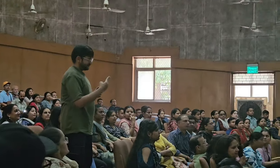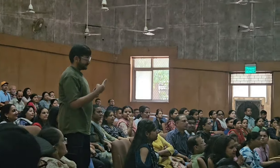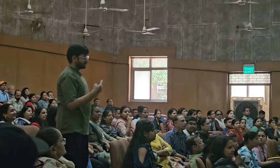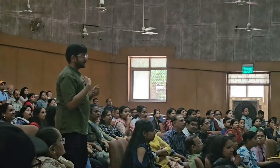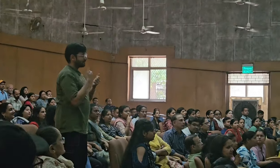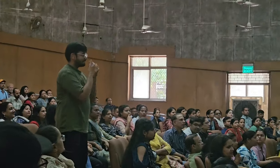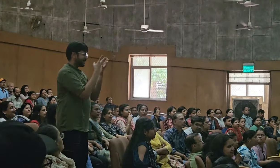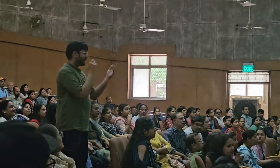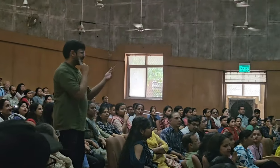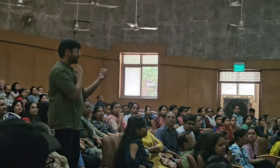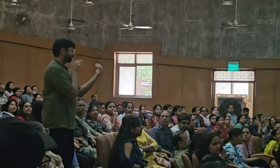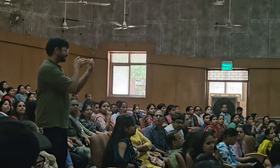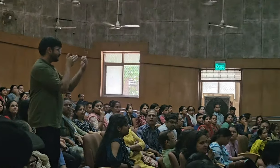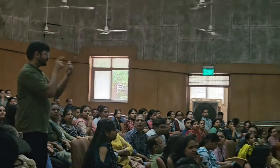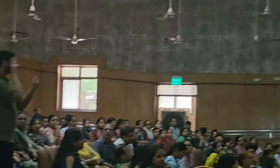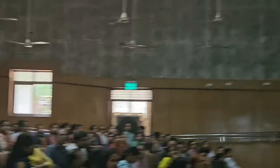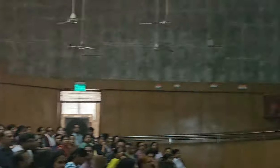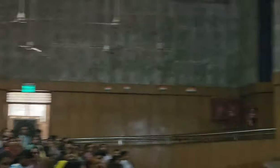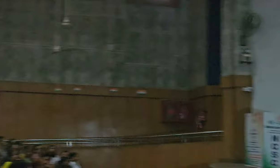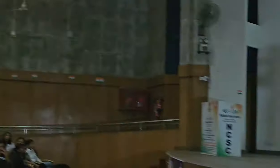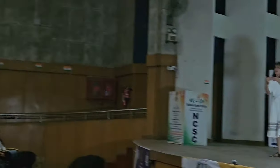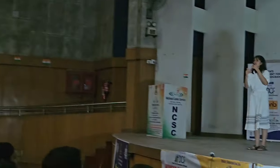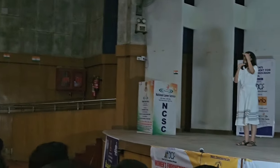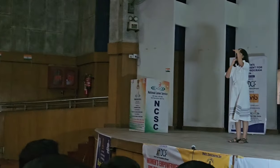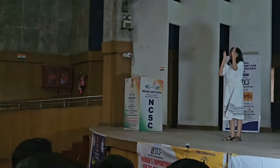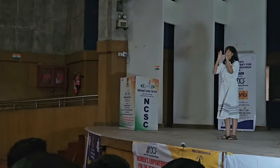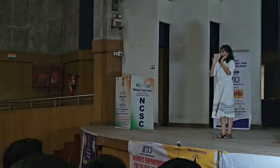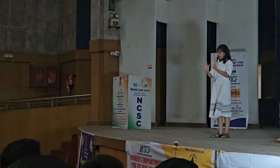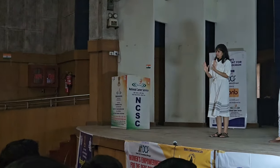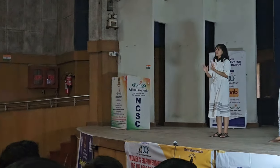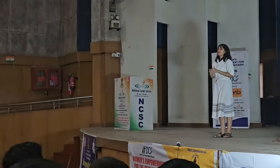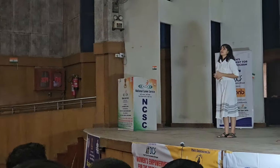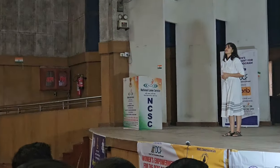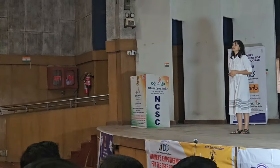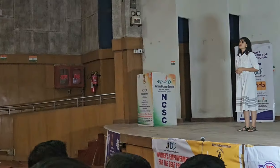मेरा साइड एक ये है, मैं बहुत सारी प्रोफेशनल लर्नर्स से मिला हूँ और